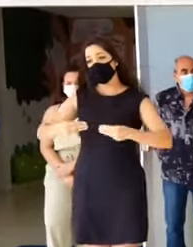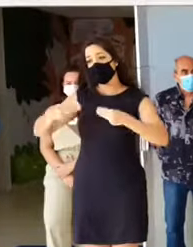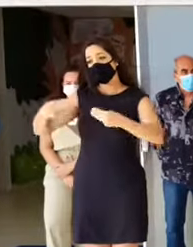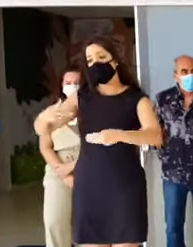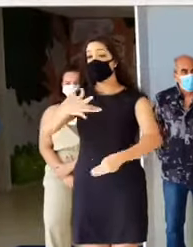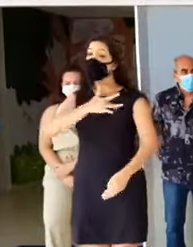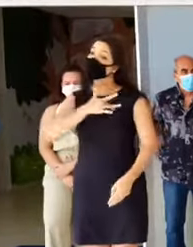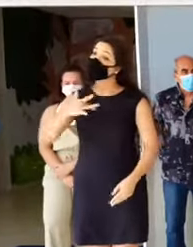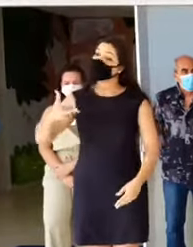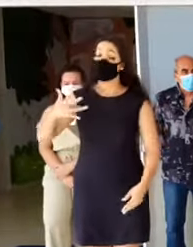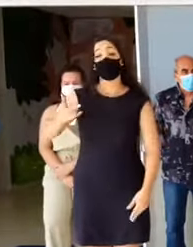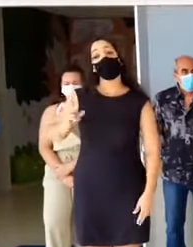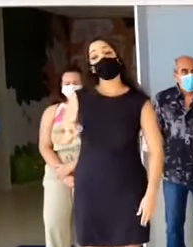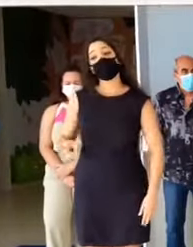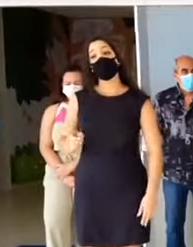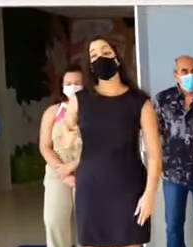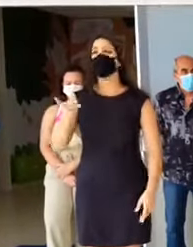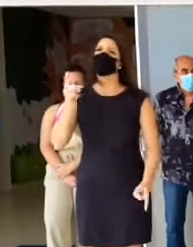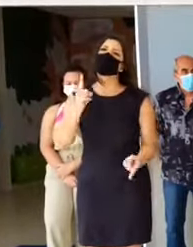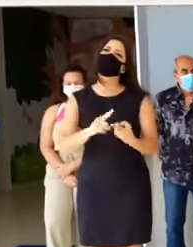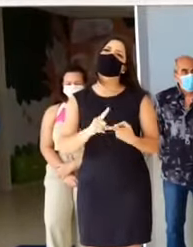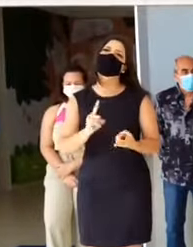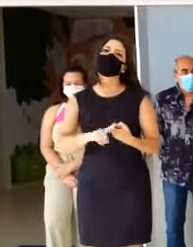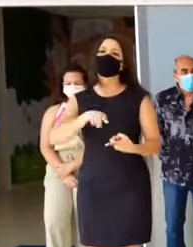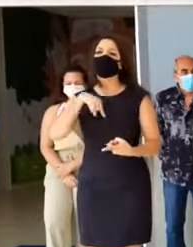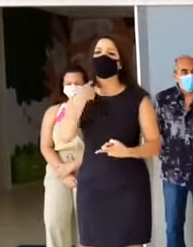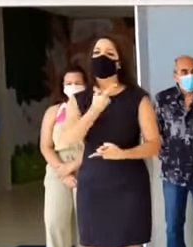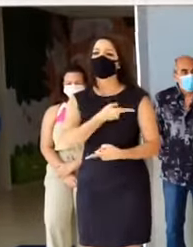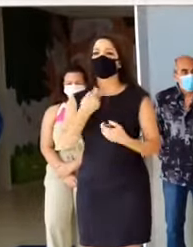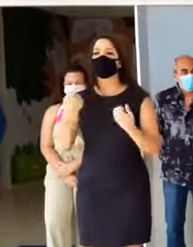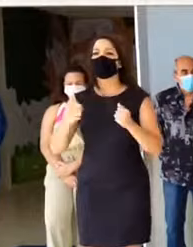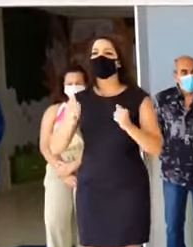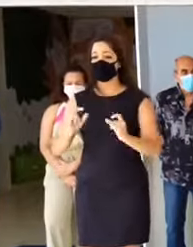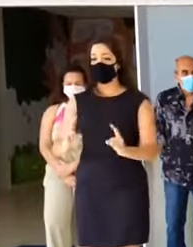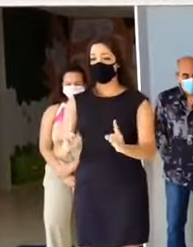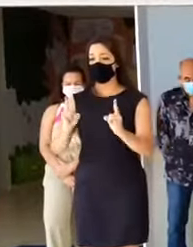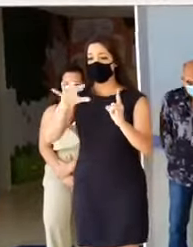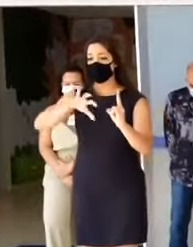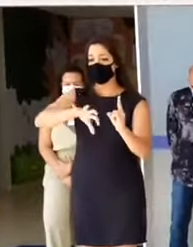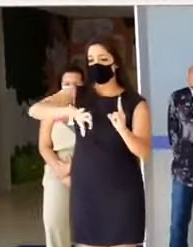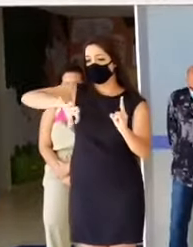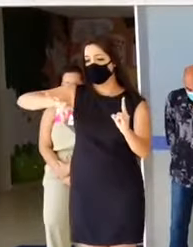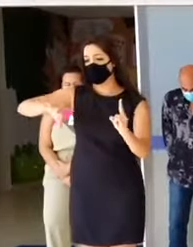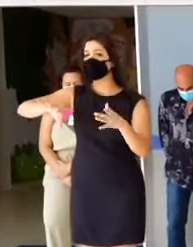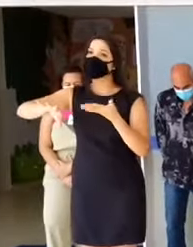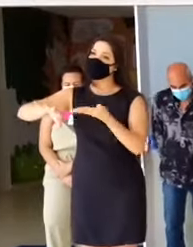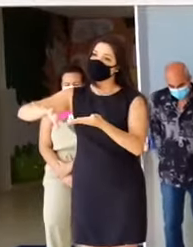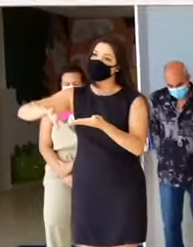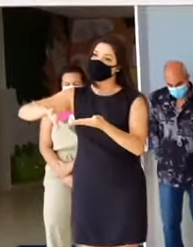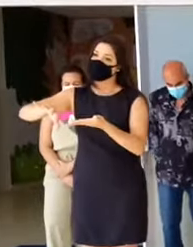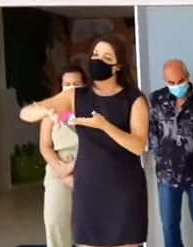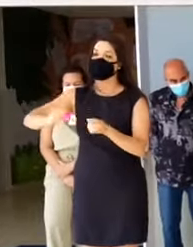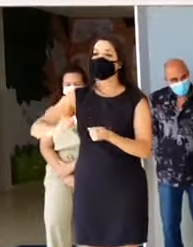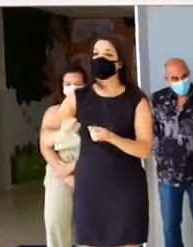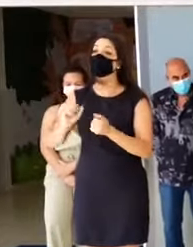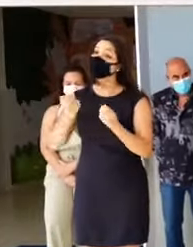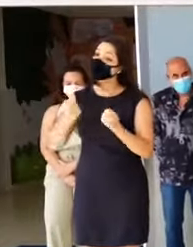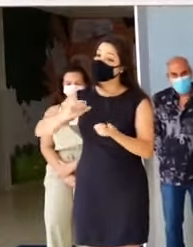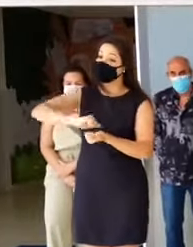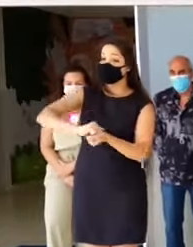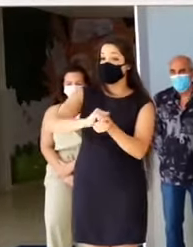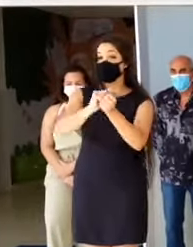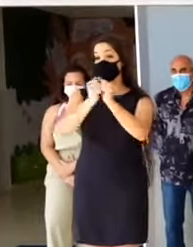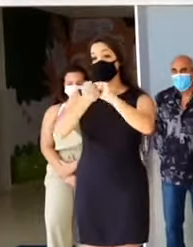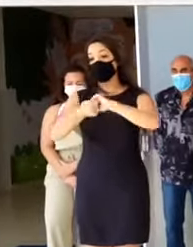da Saúde, porque tivemos que ocupar parte do prédio, o que já exige uma readaptação